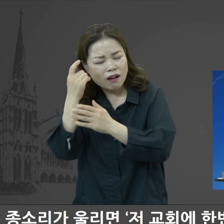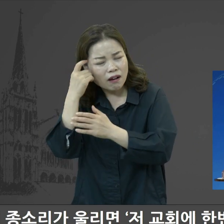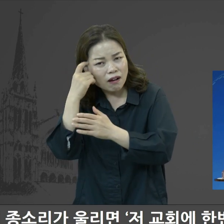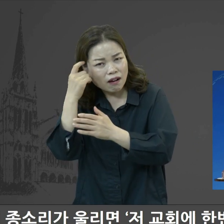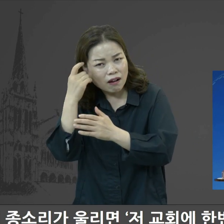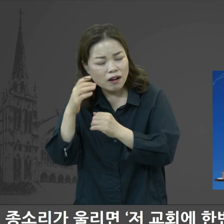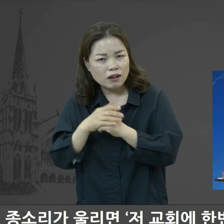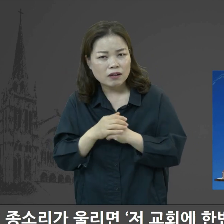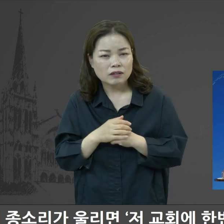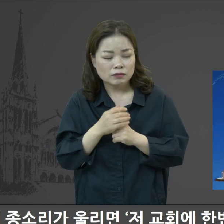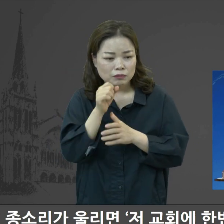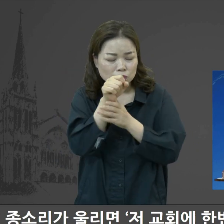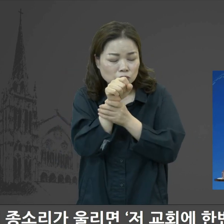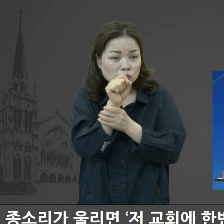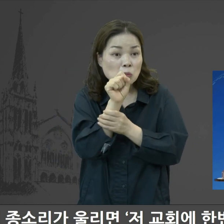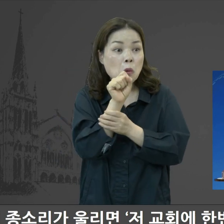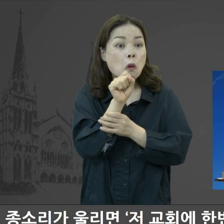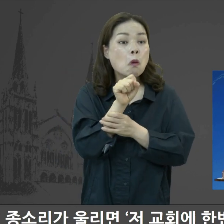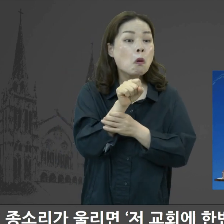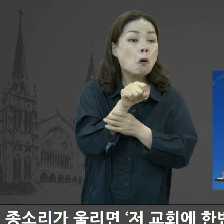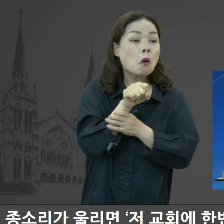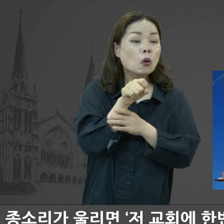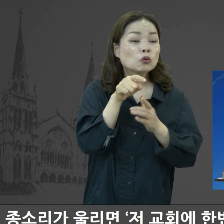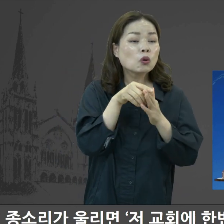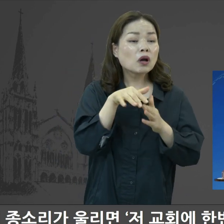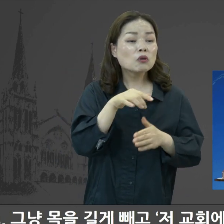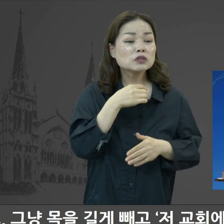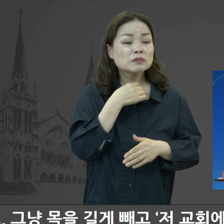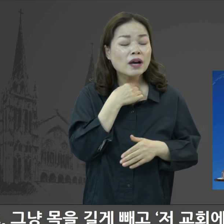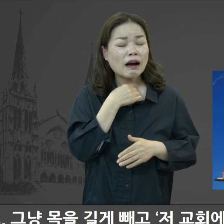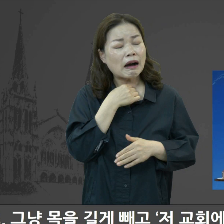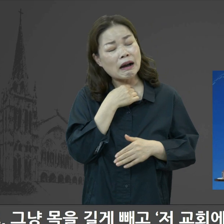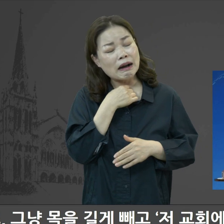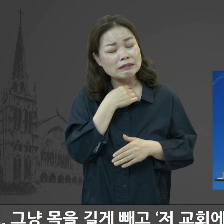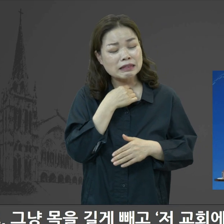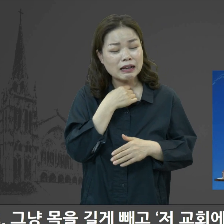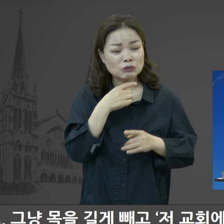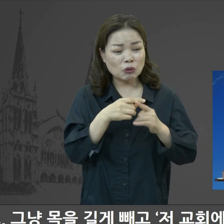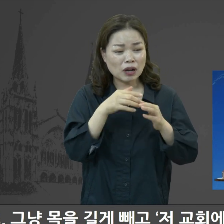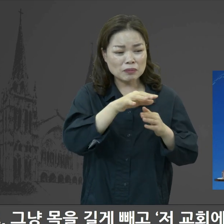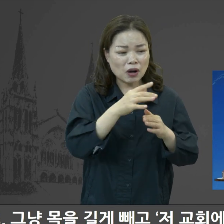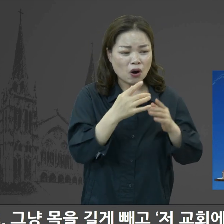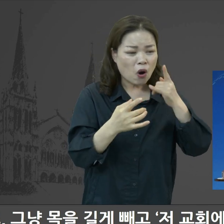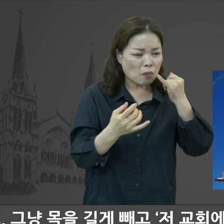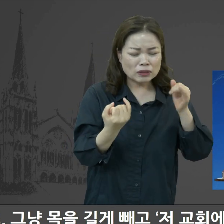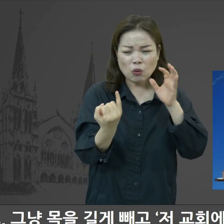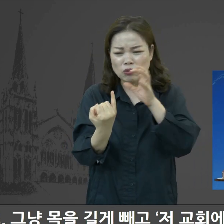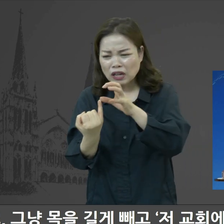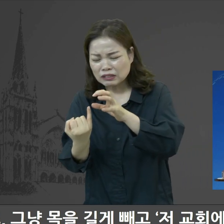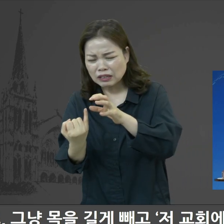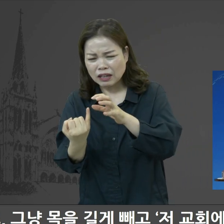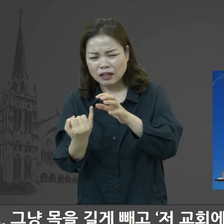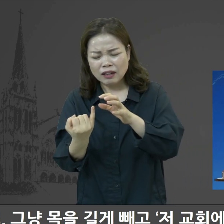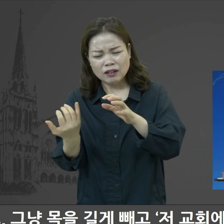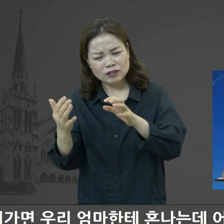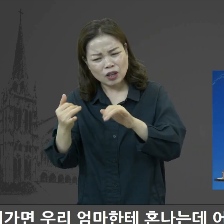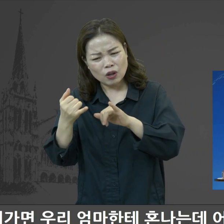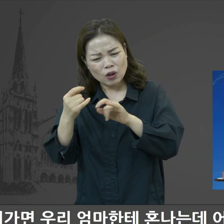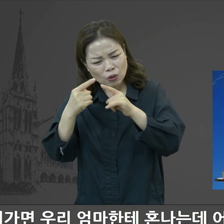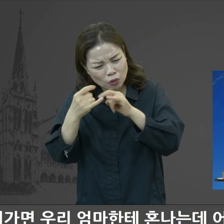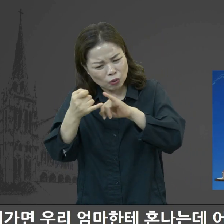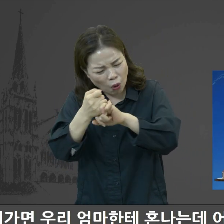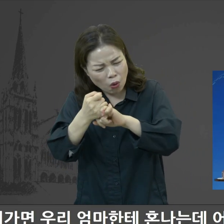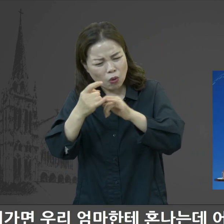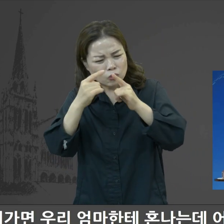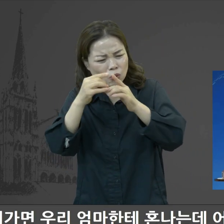그냥 목을 길게 빼고 저 교회 한번 나도 가봤으면, 근데 교회 가면 우리 엄마한테 혼나는데 어떡하지, 저 교회 꼭 가보고 싶은데,